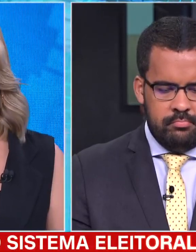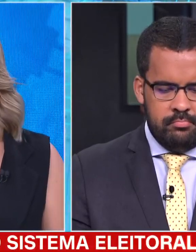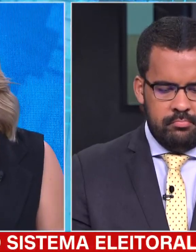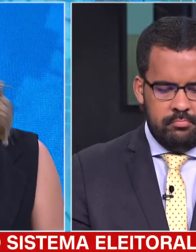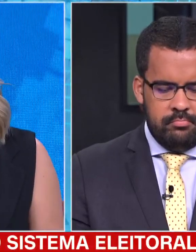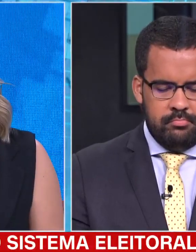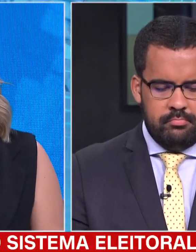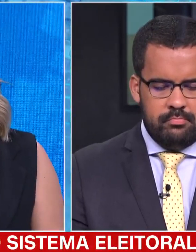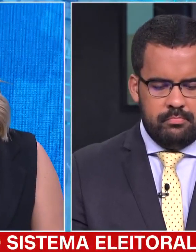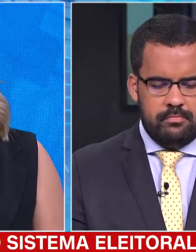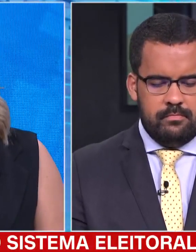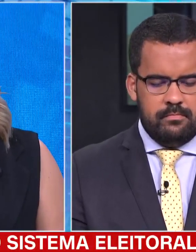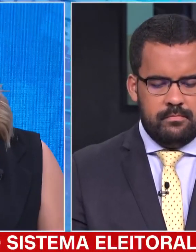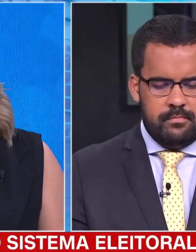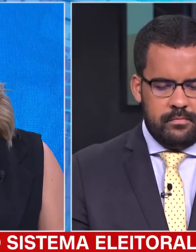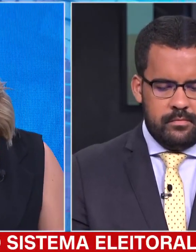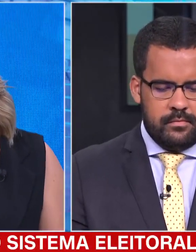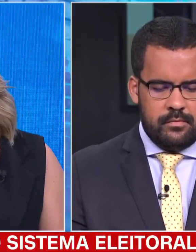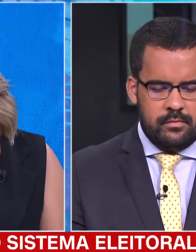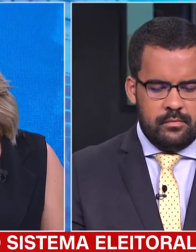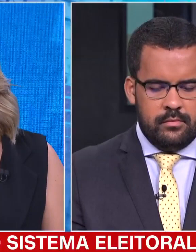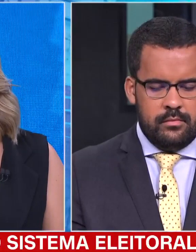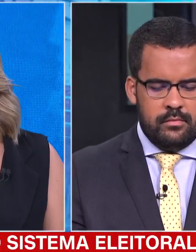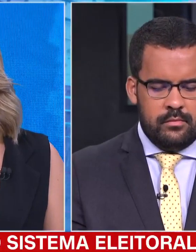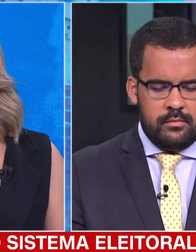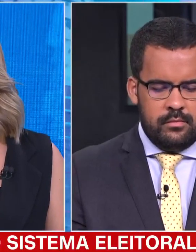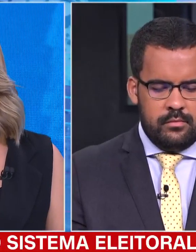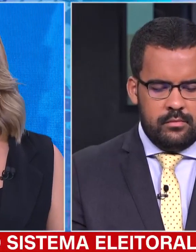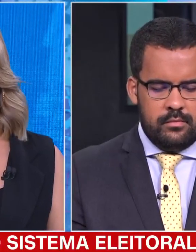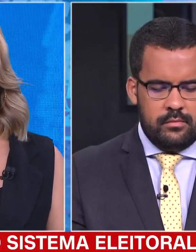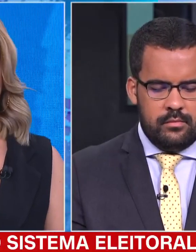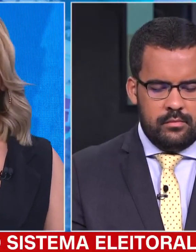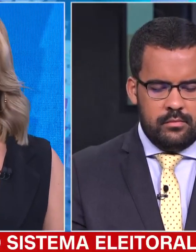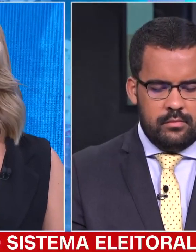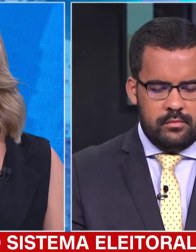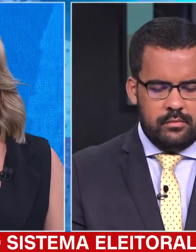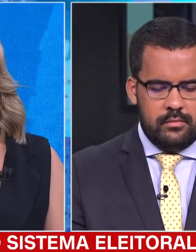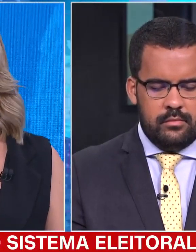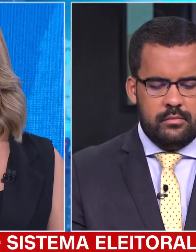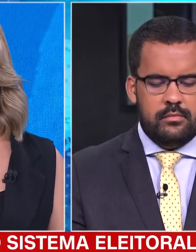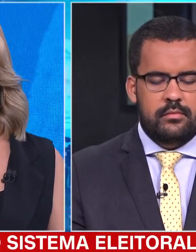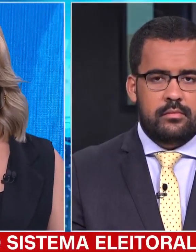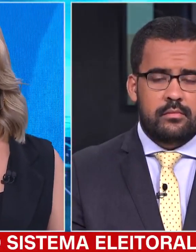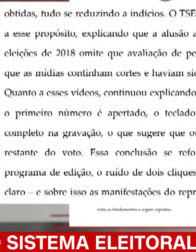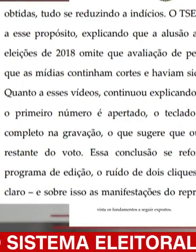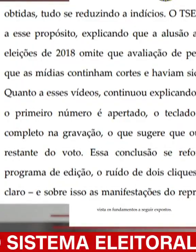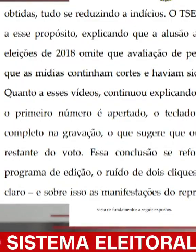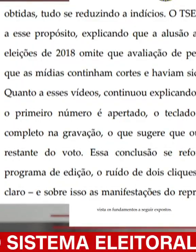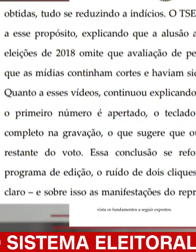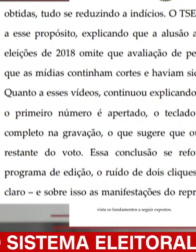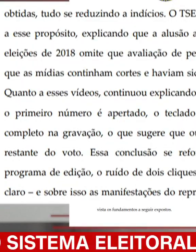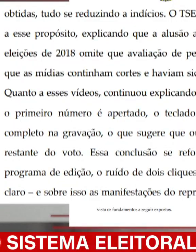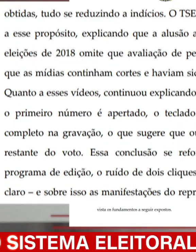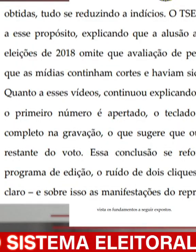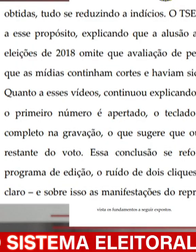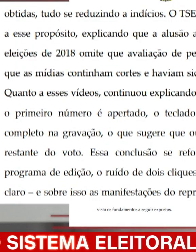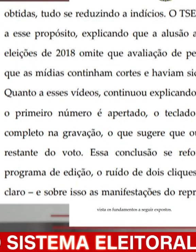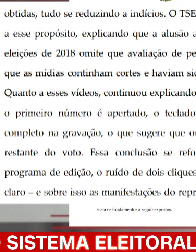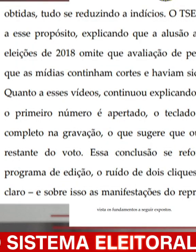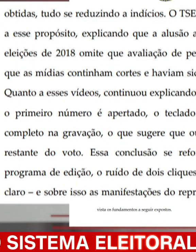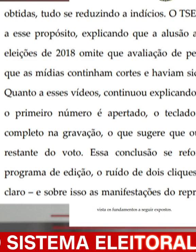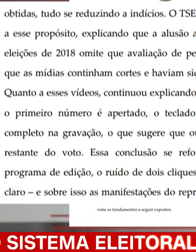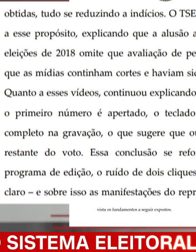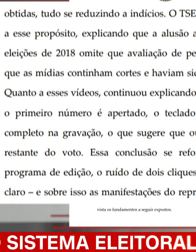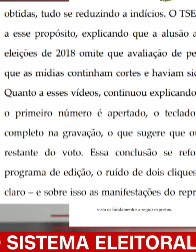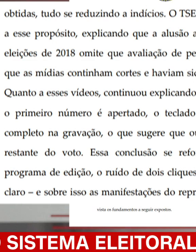acima e do montagens né esses vídeos eram montagens e ainda assim não quanto a